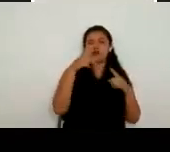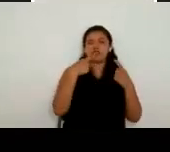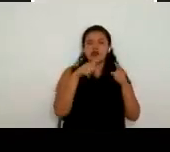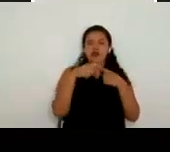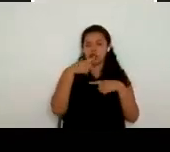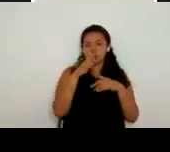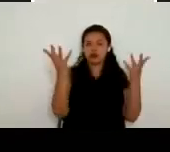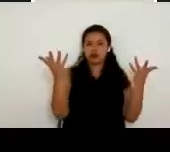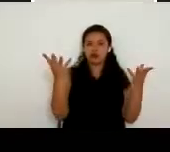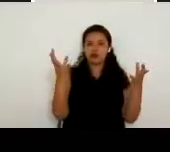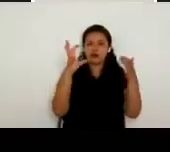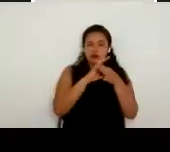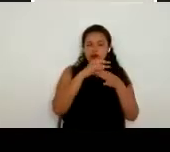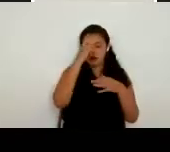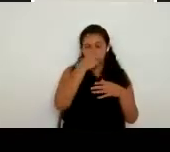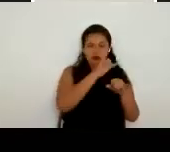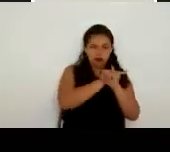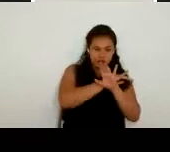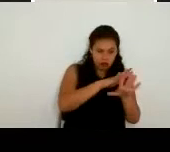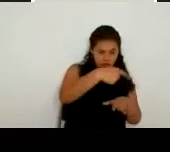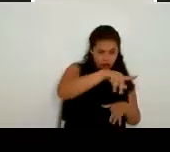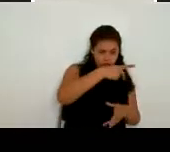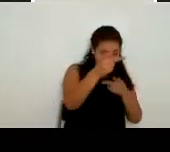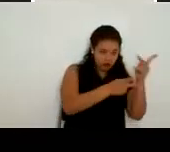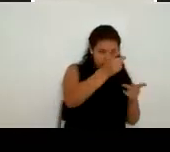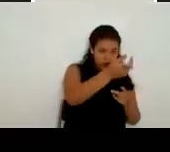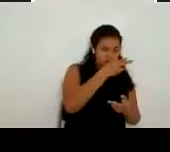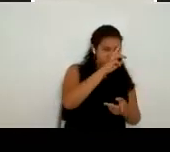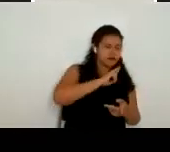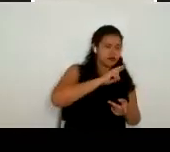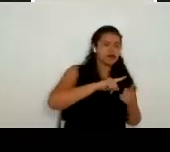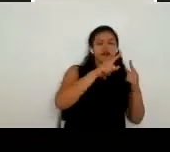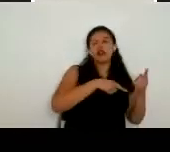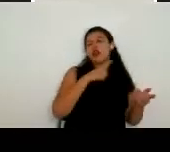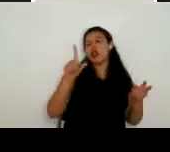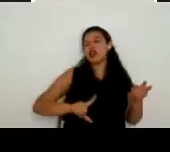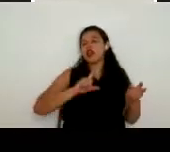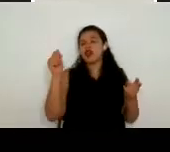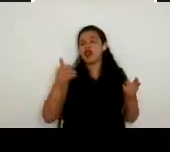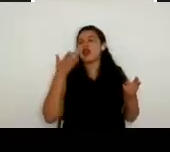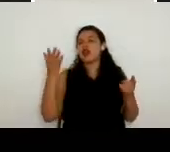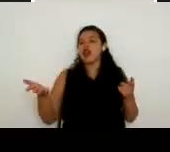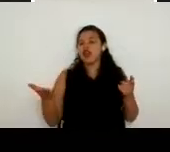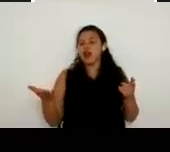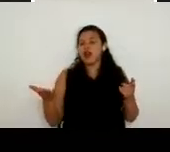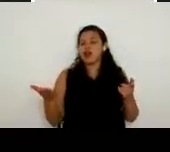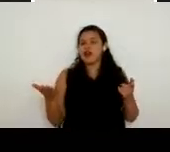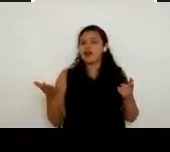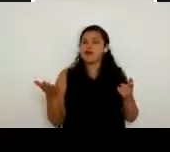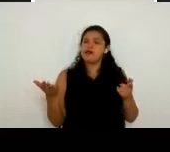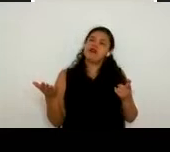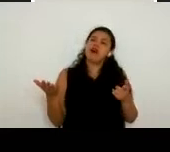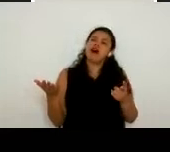coincidencias entre la información que habían dado en la institución y la que había se había obtenido